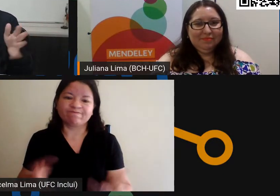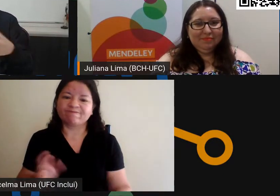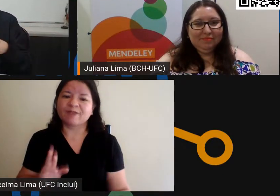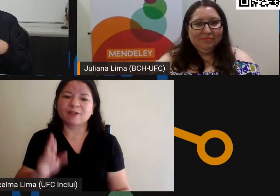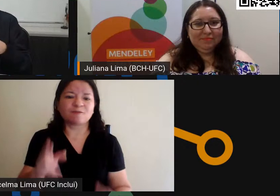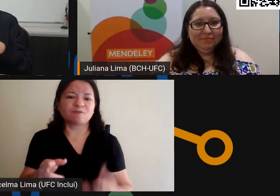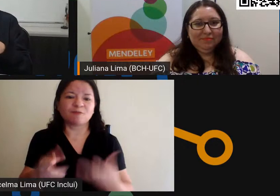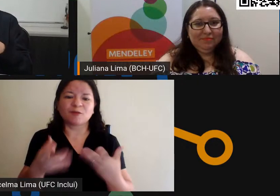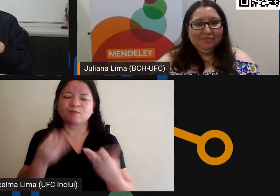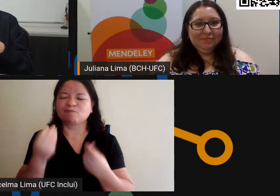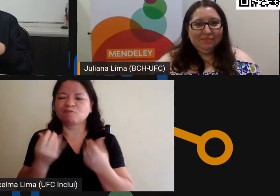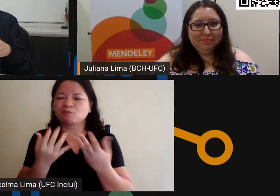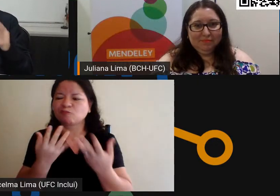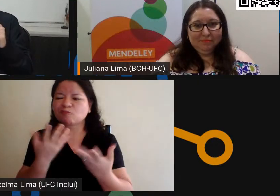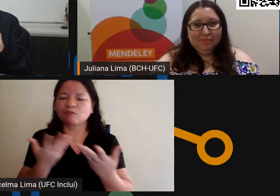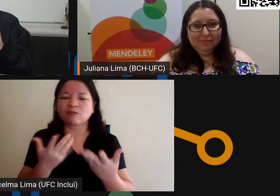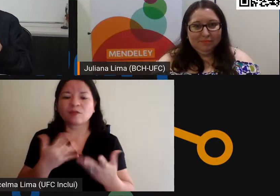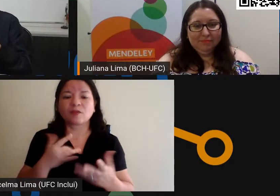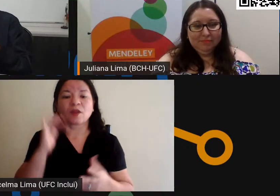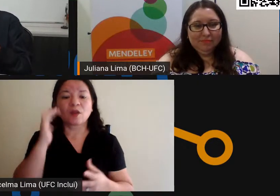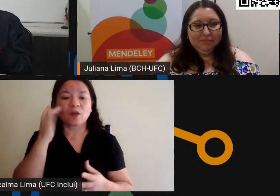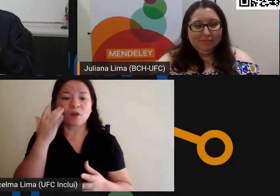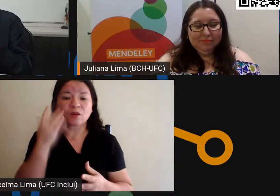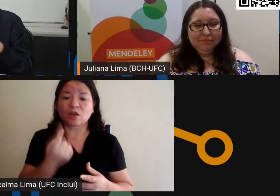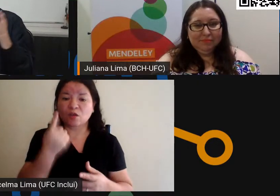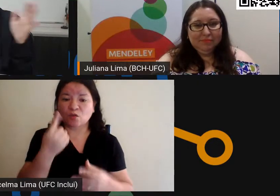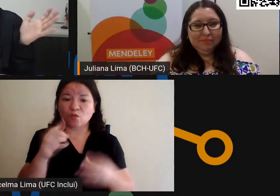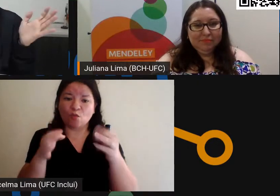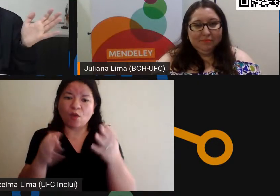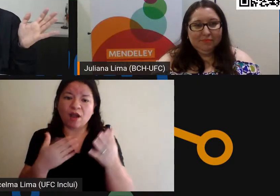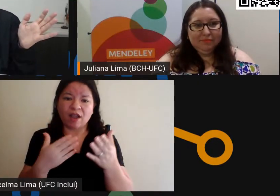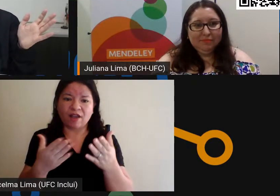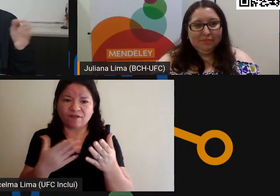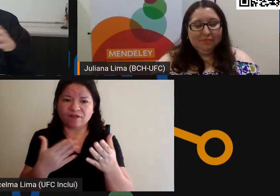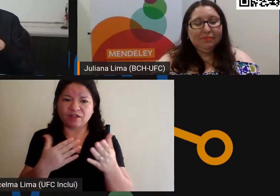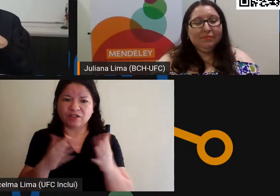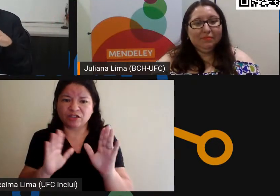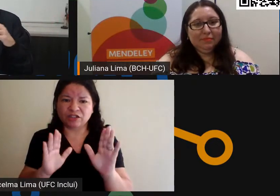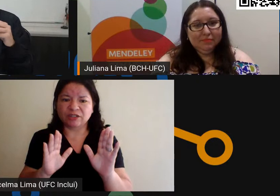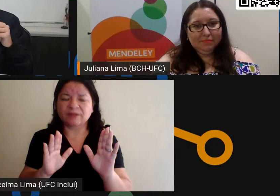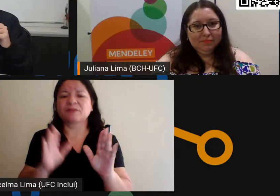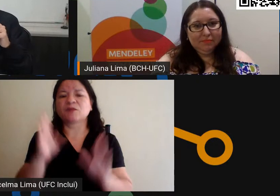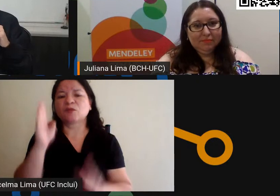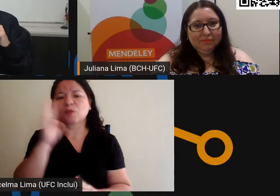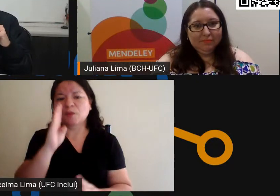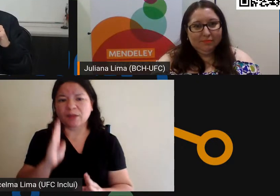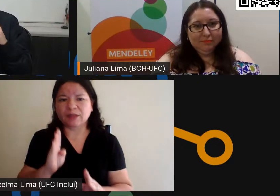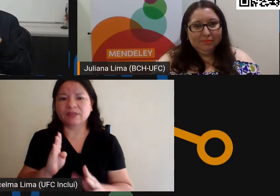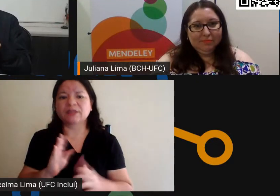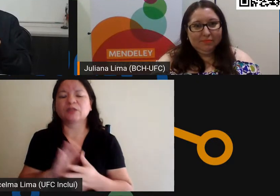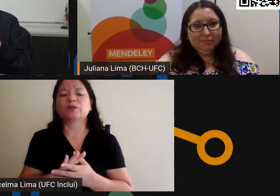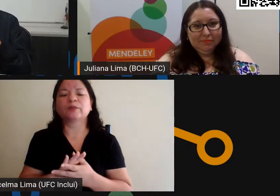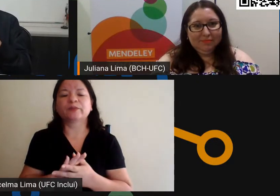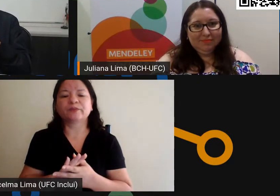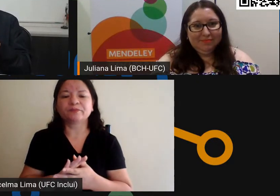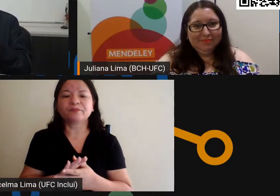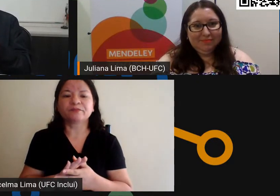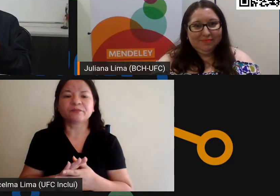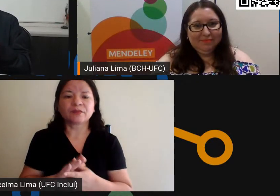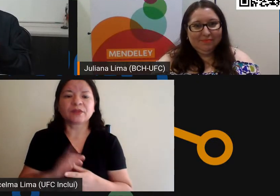que eu não consigo. Tem uma revista brasileira, e eu também não conheço todas, tá? Mas assim, tem uma revista brasileira que eu publiquei